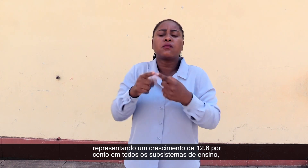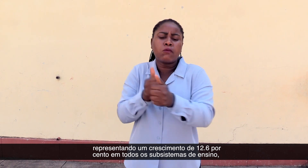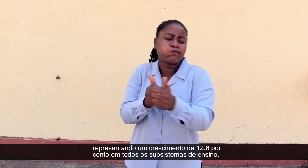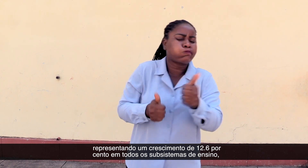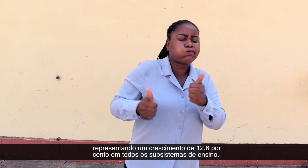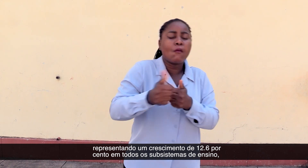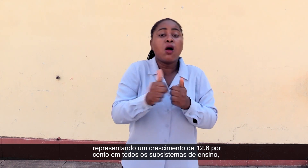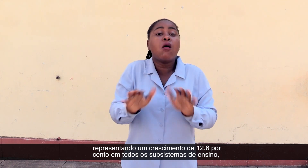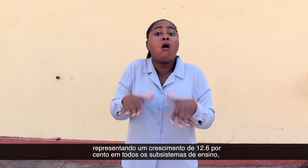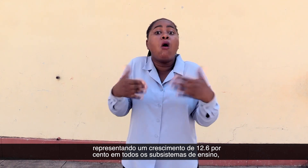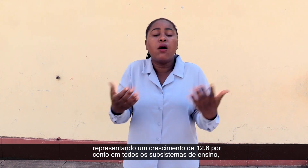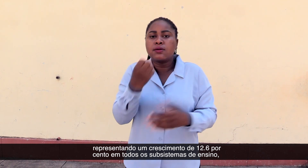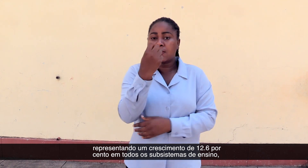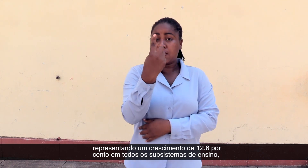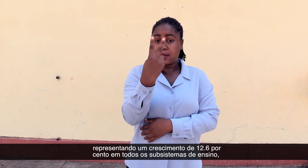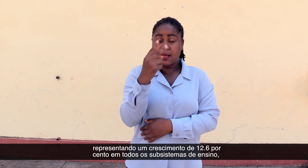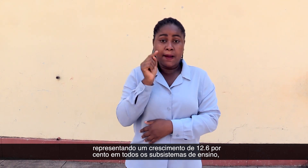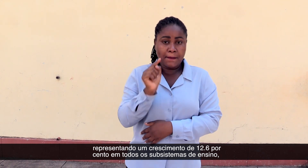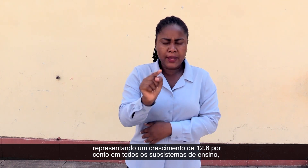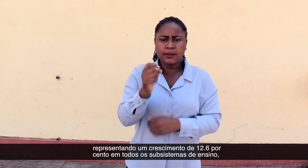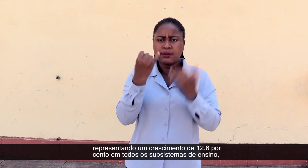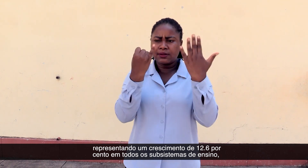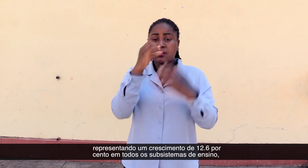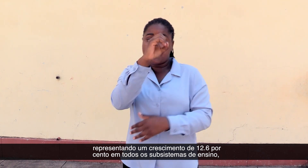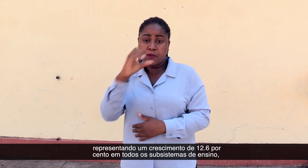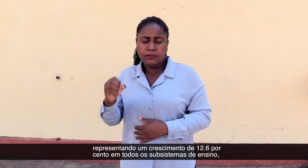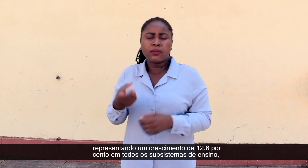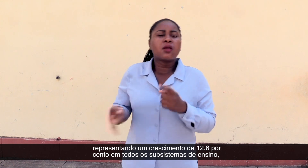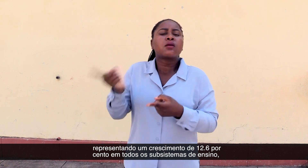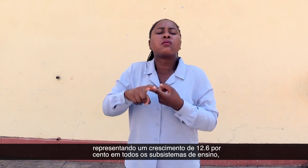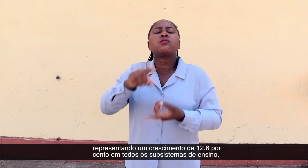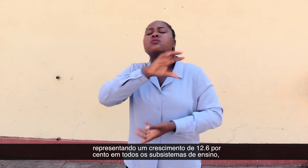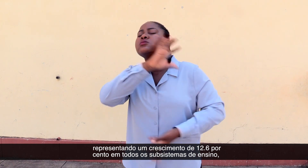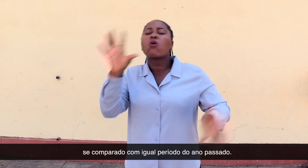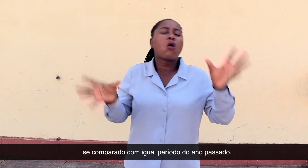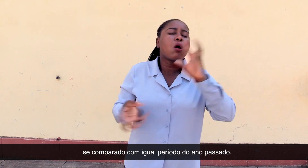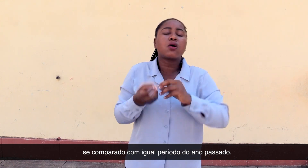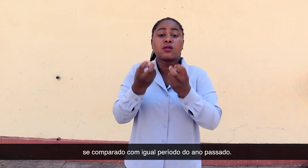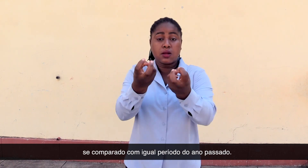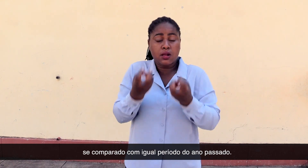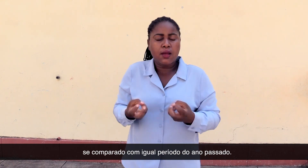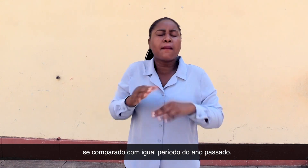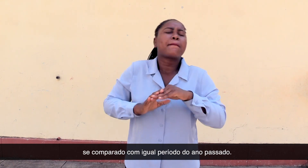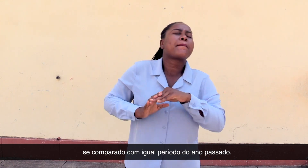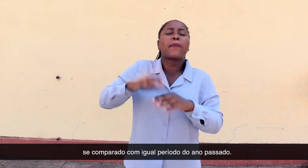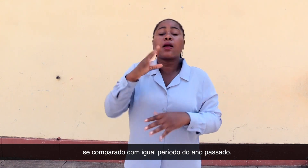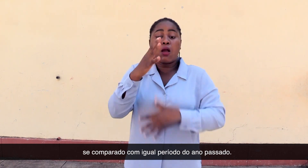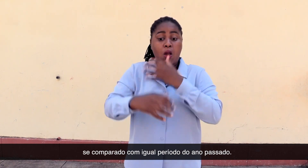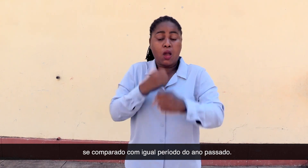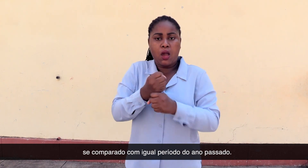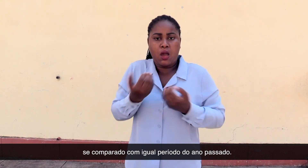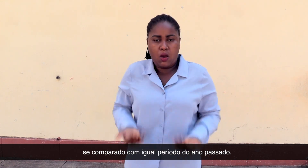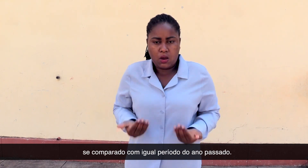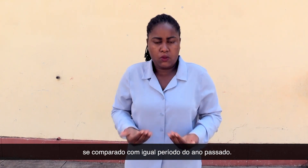representando um crescimento de 12,6% em todos os subsistemas de ensino, se comparado com o igual período